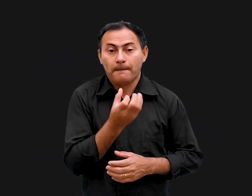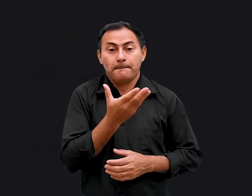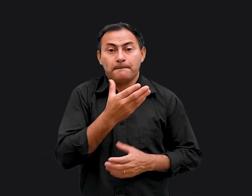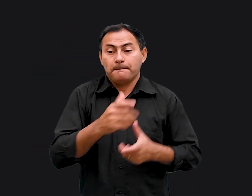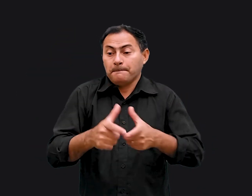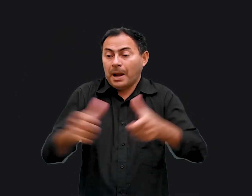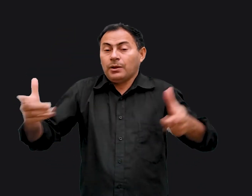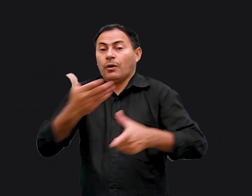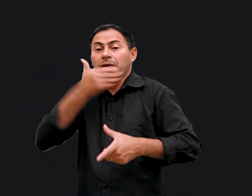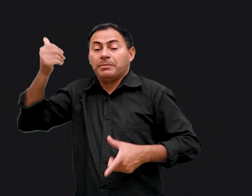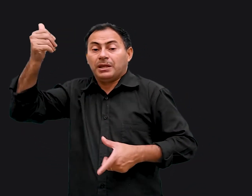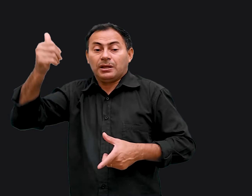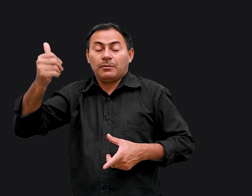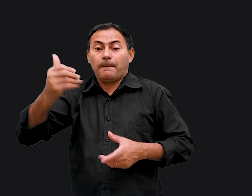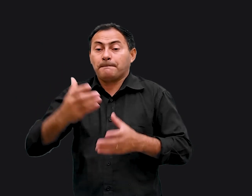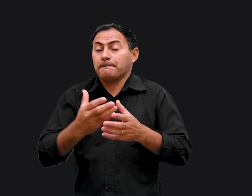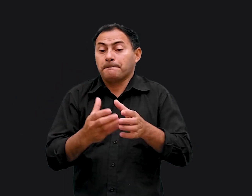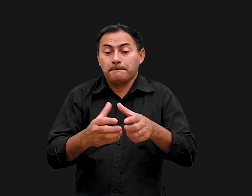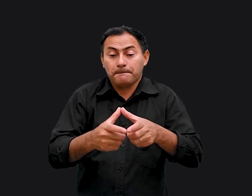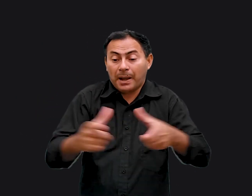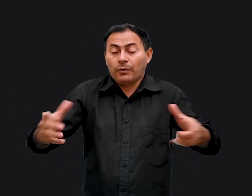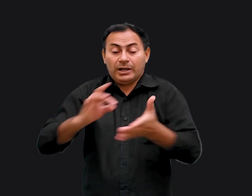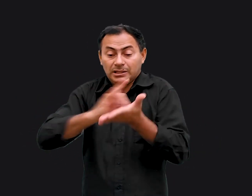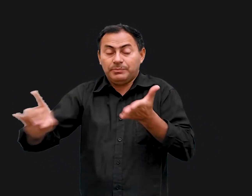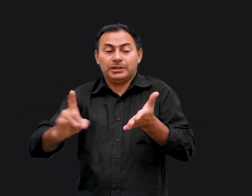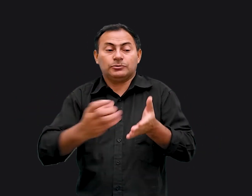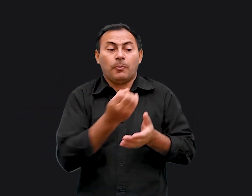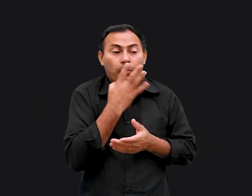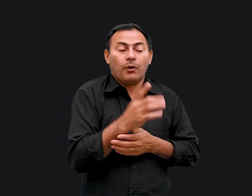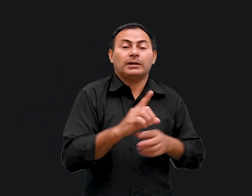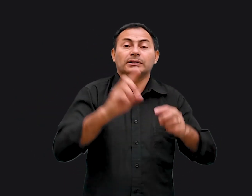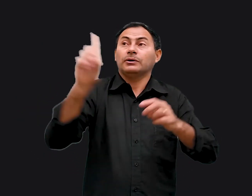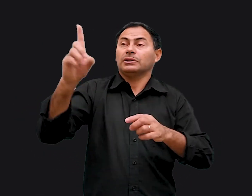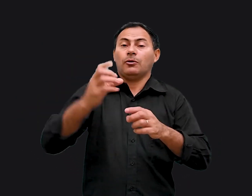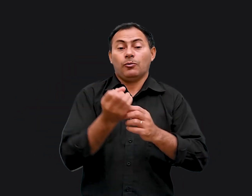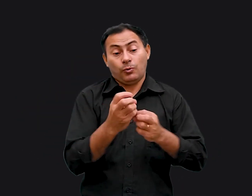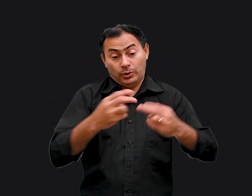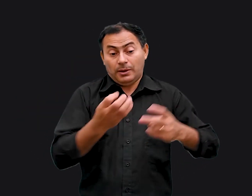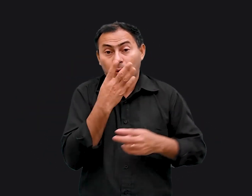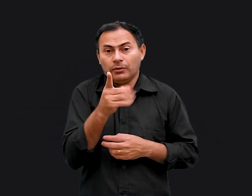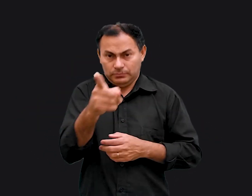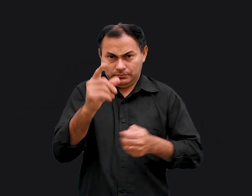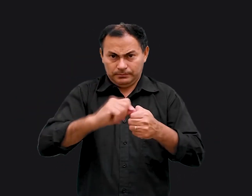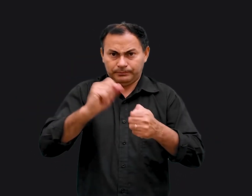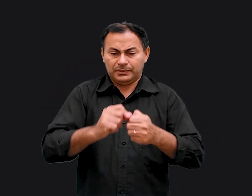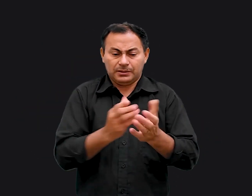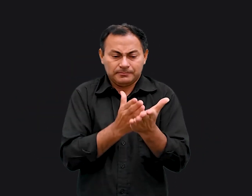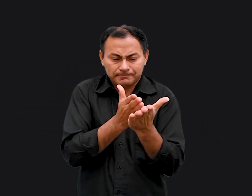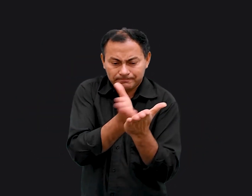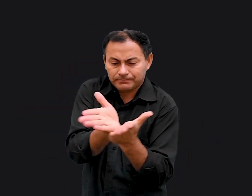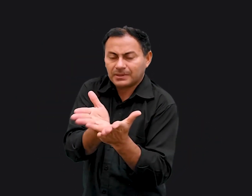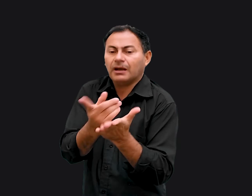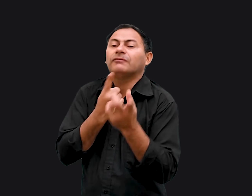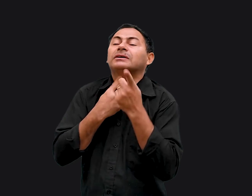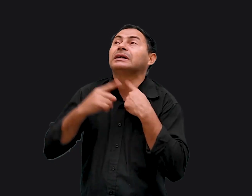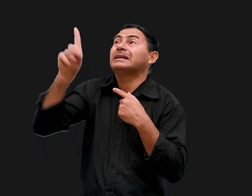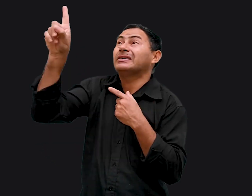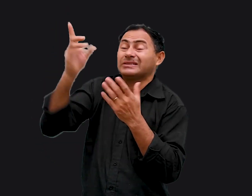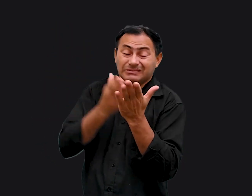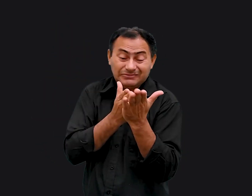maior inimigo do melhor de Deus para a sua vida é algo bom. Para fazer você desviar da vontade de Deus para